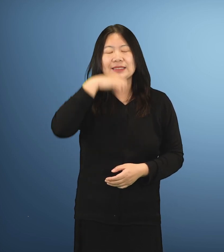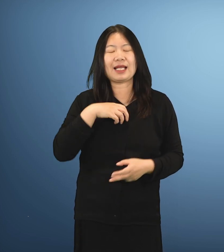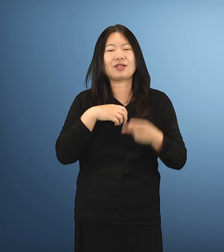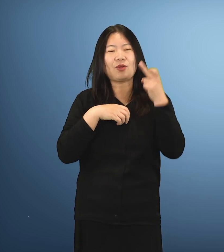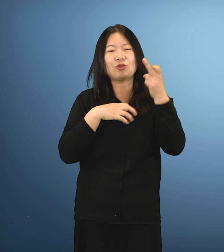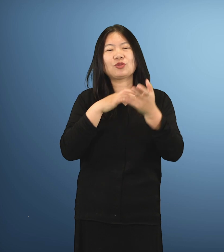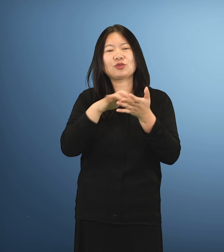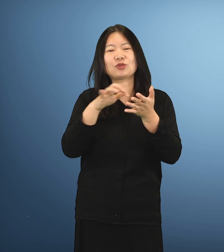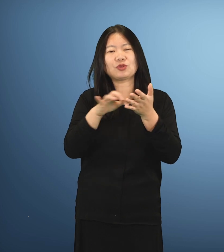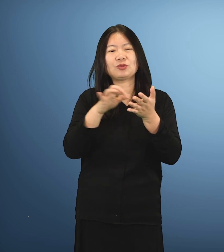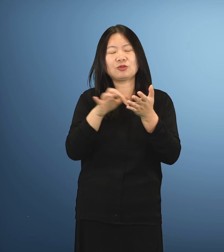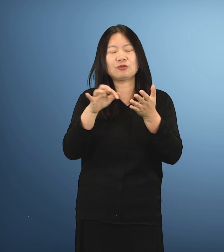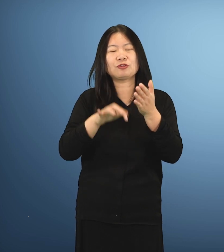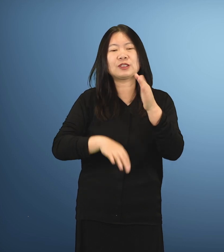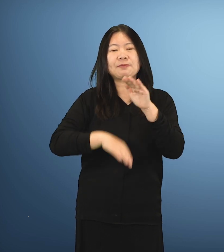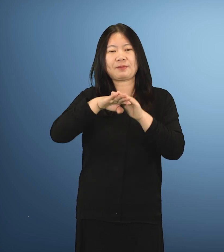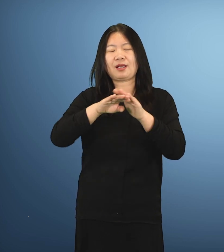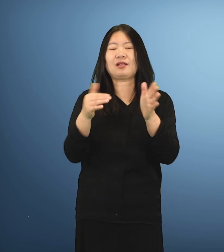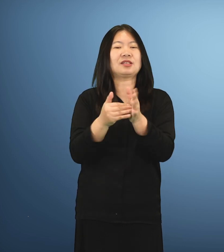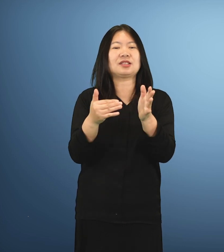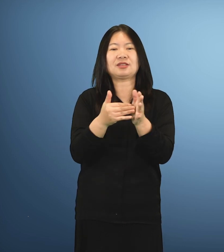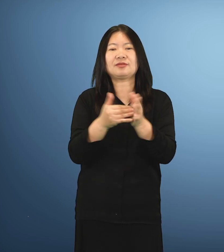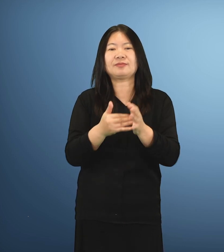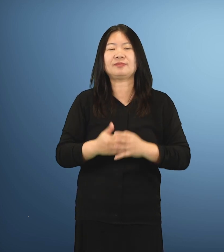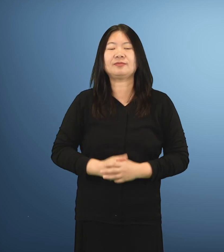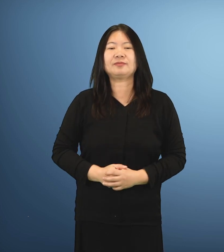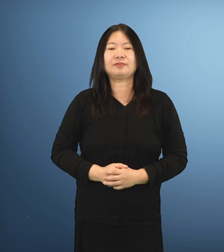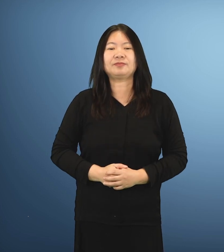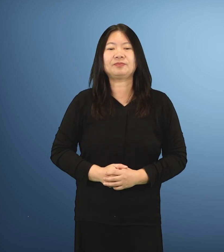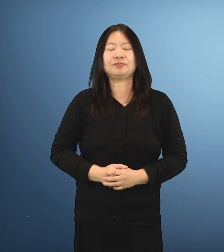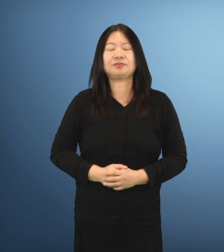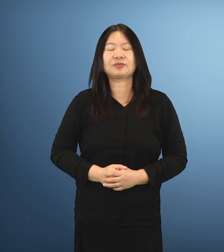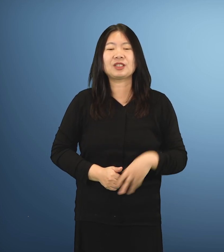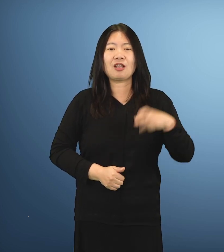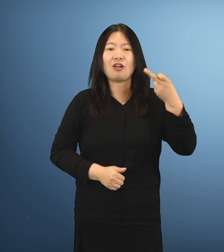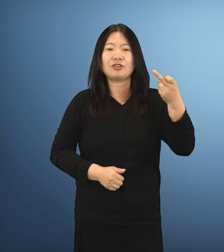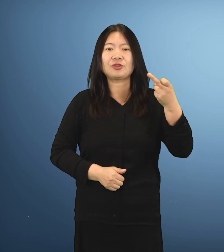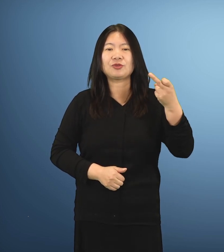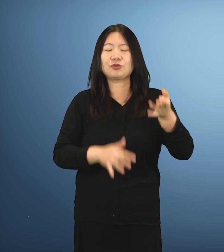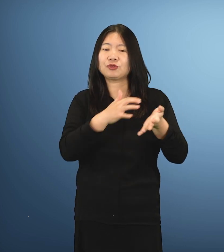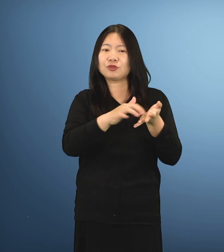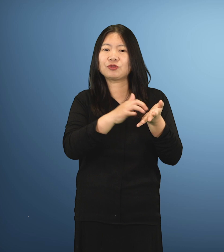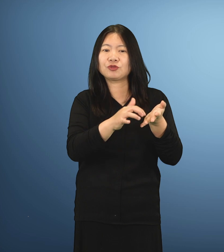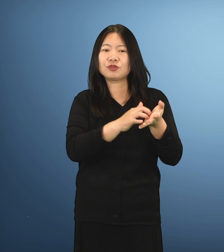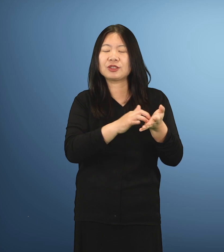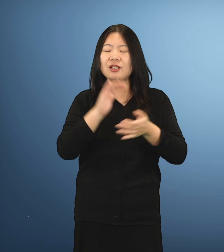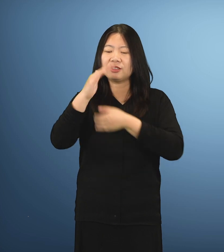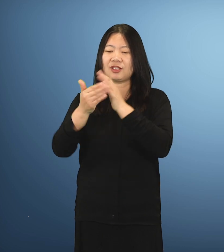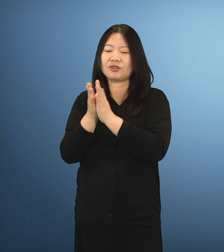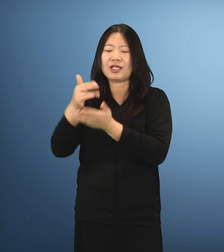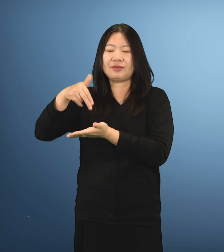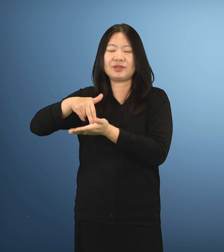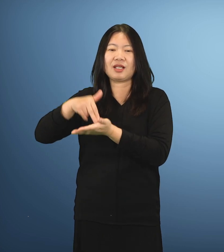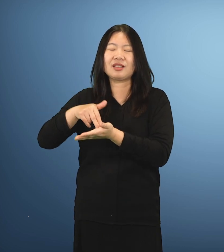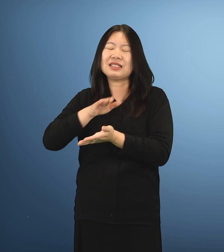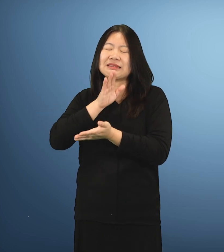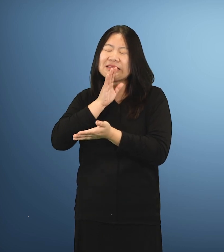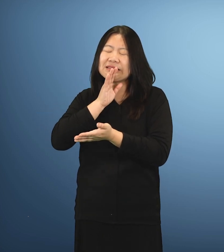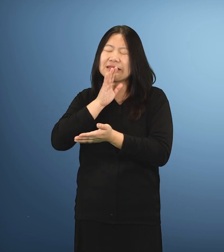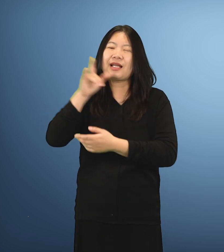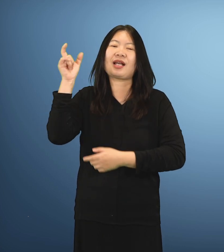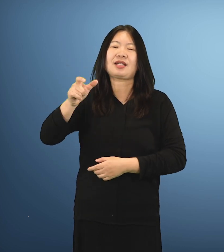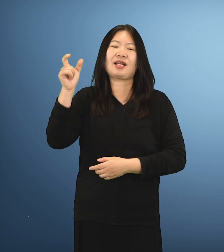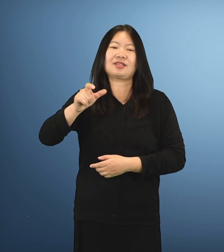12이라는 숫자를 채운 것뿐이에요. 그만큼 12이라는 수를 성경은 유난히